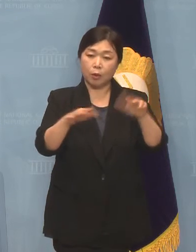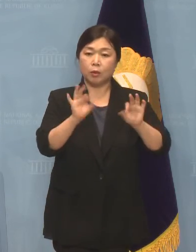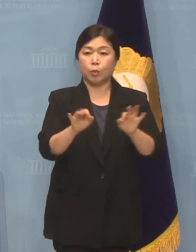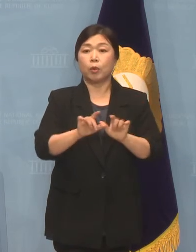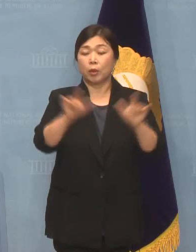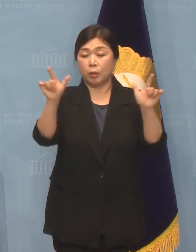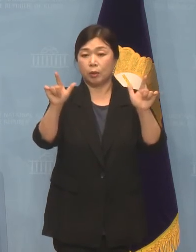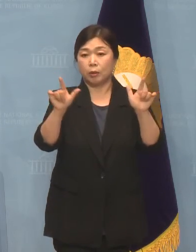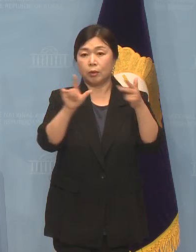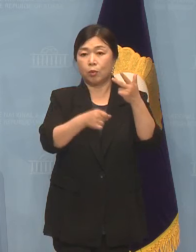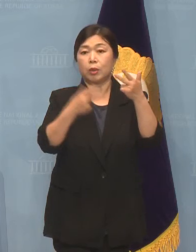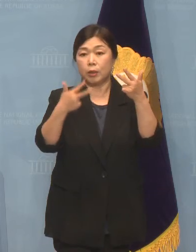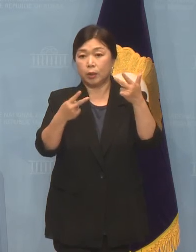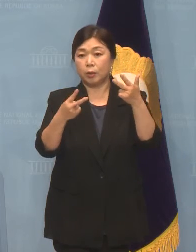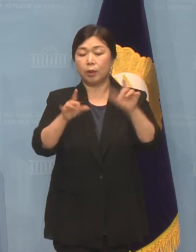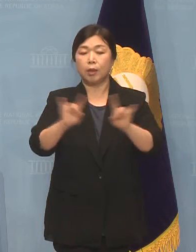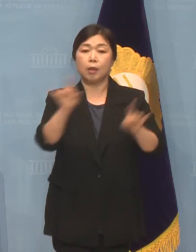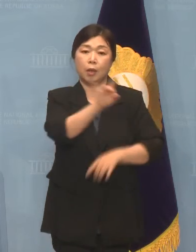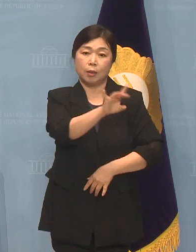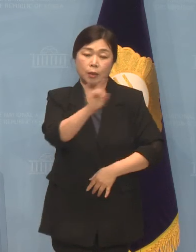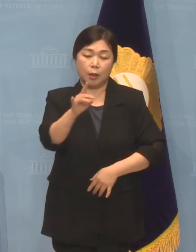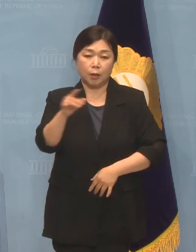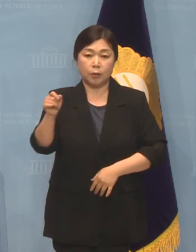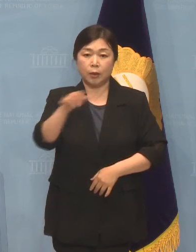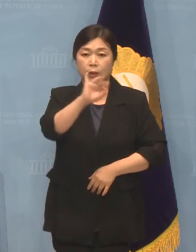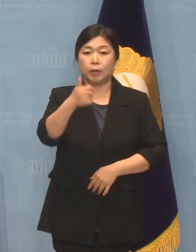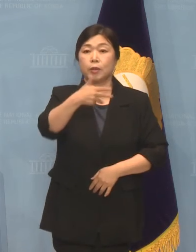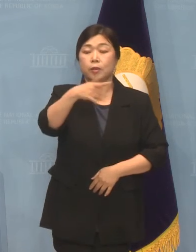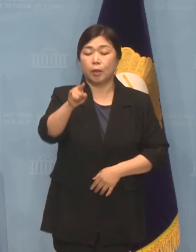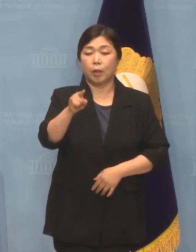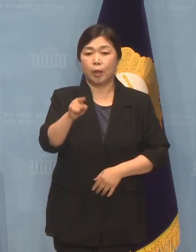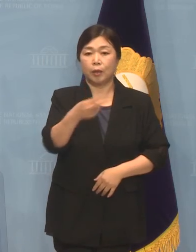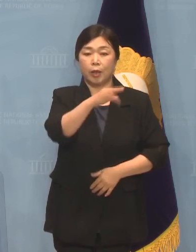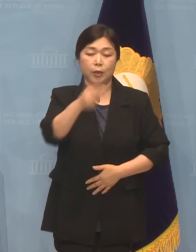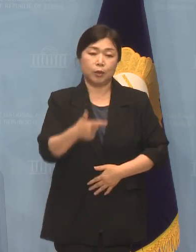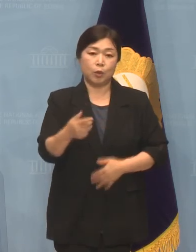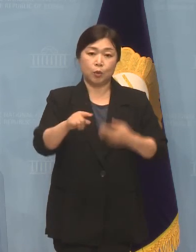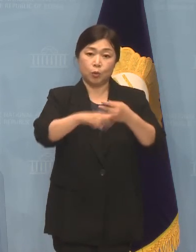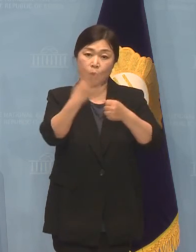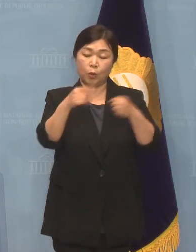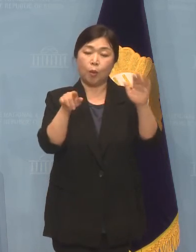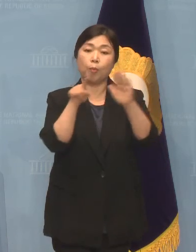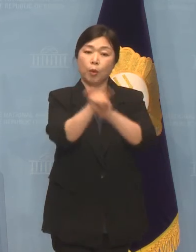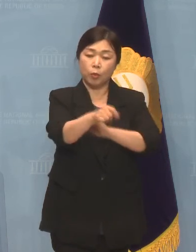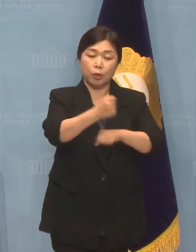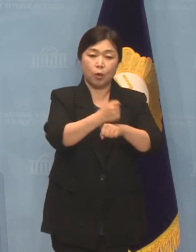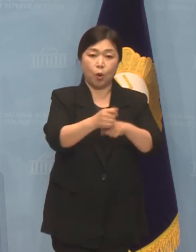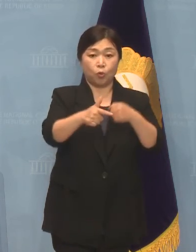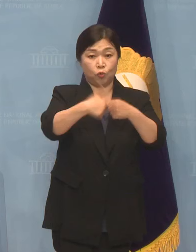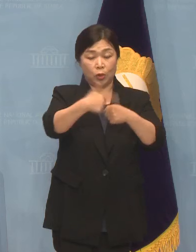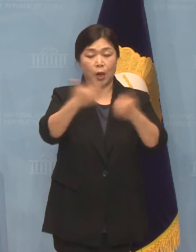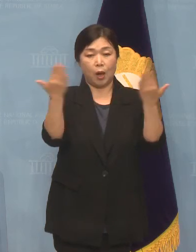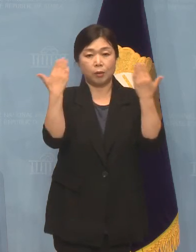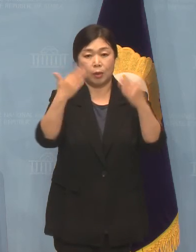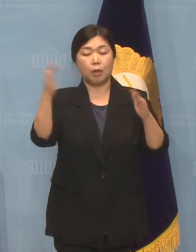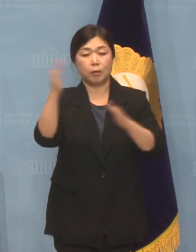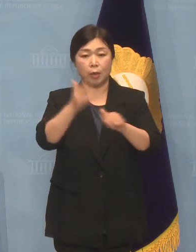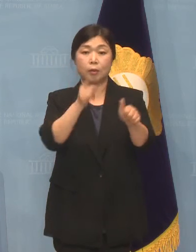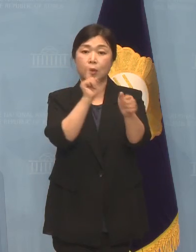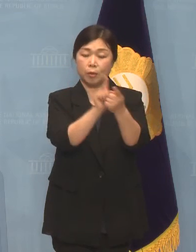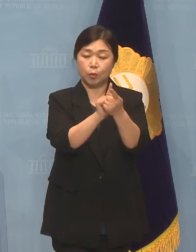7월 2일 각각 인제초등학교와 대진초등학교를 방문하여 6학년 학생들을